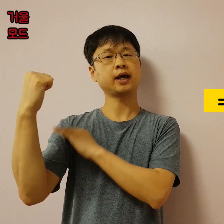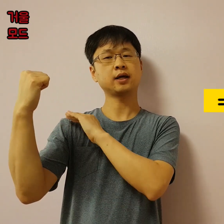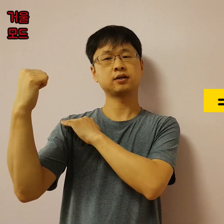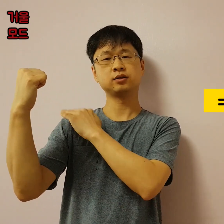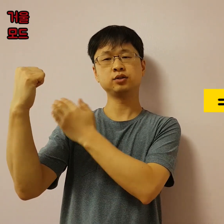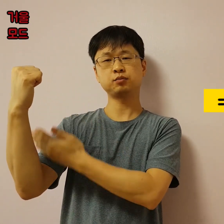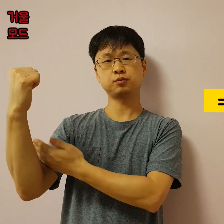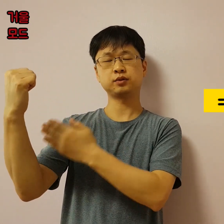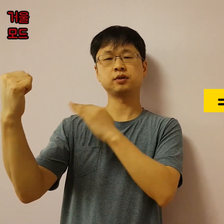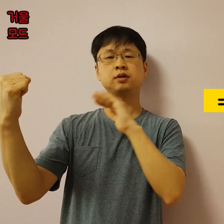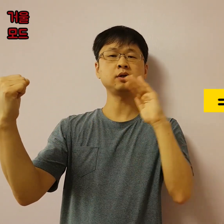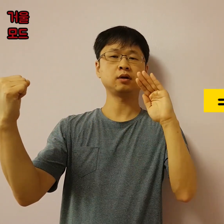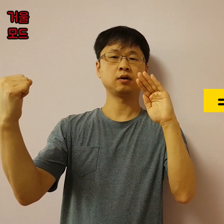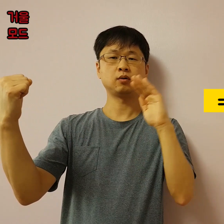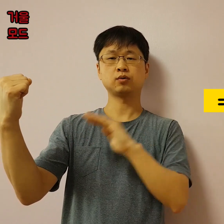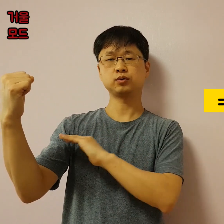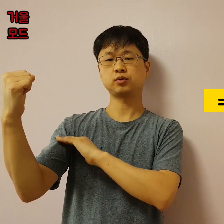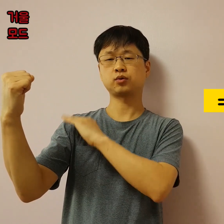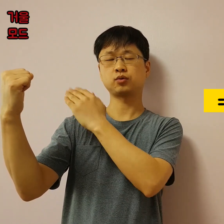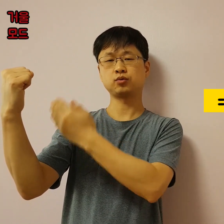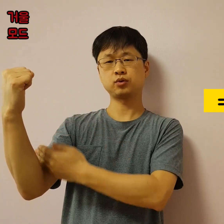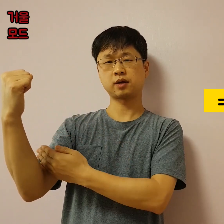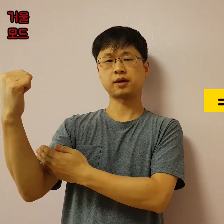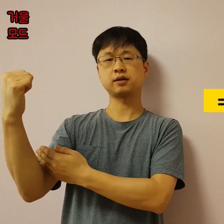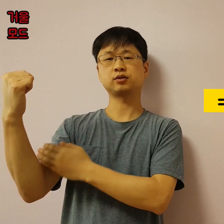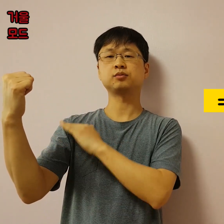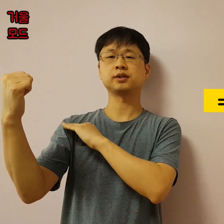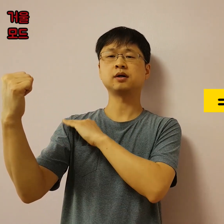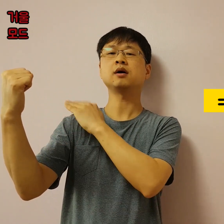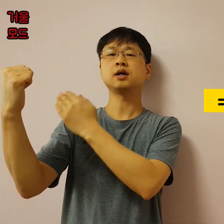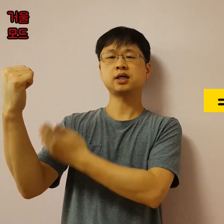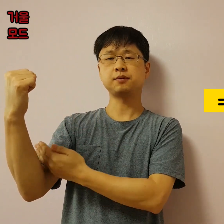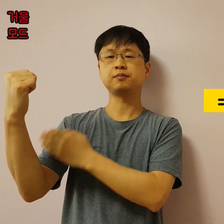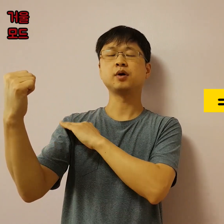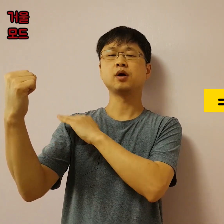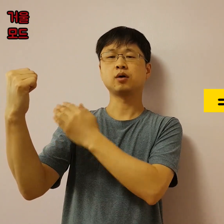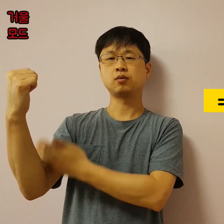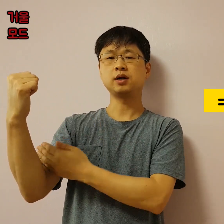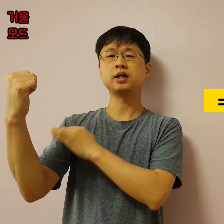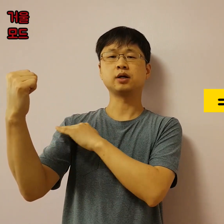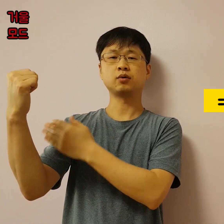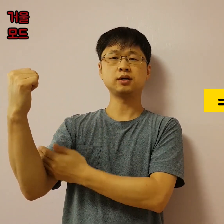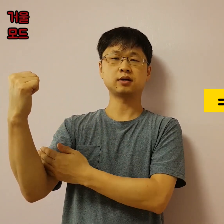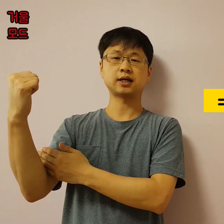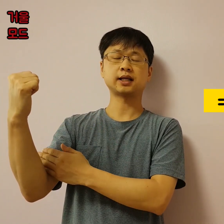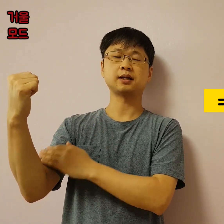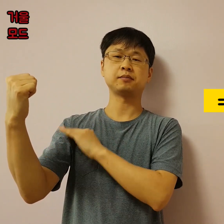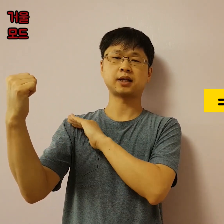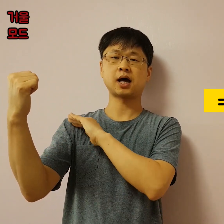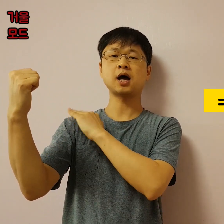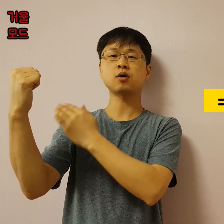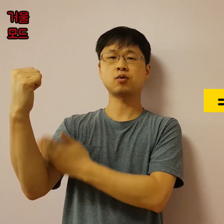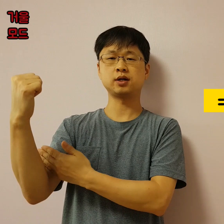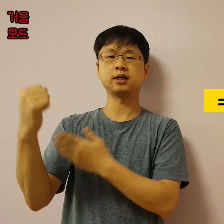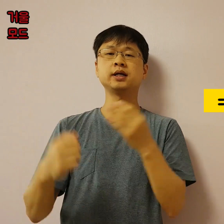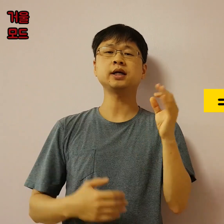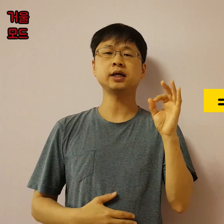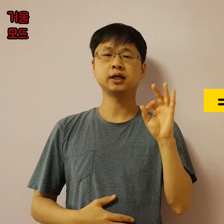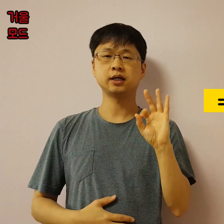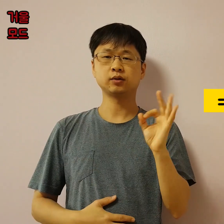팔의 근육 부분을 오른손으로 둥글게 만들어주면서 힘, 권력을 나타냅니다.